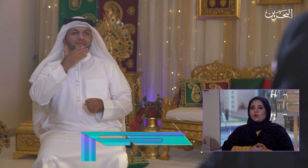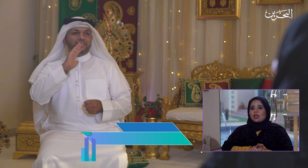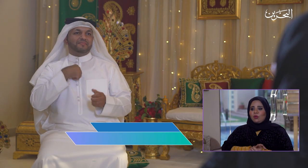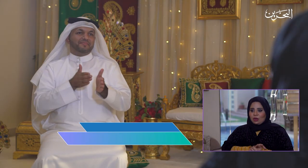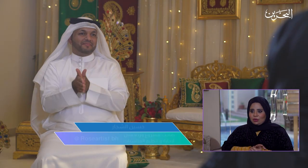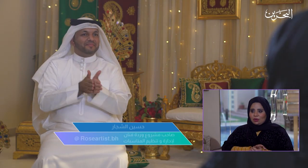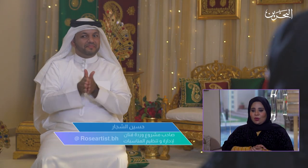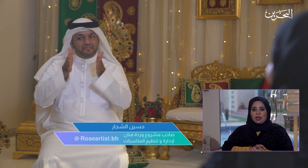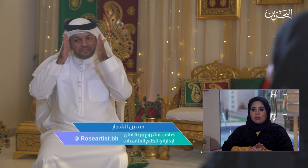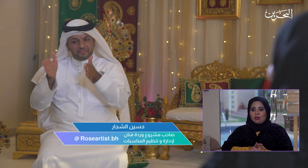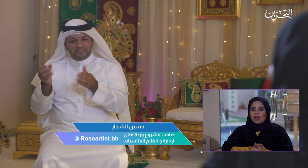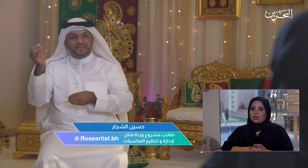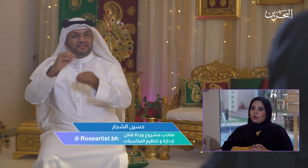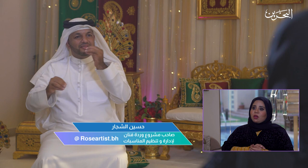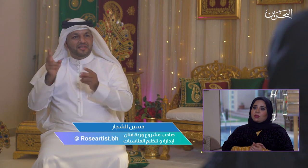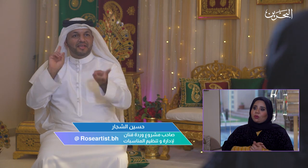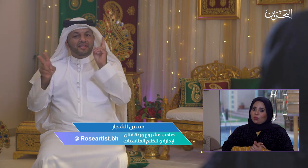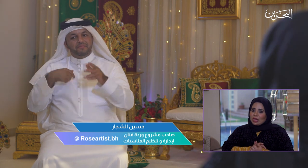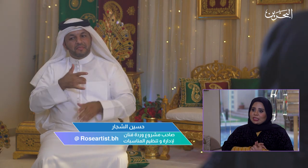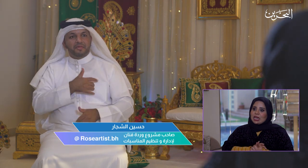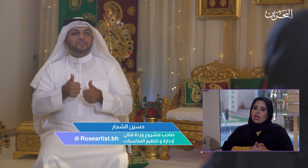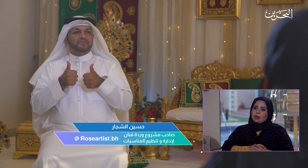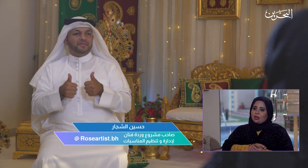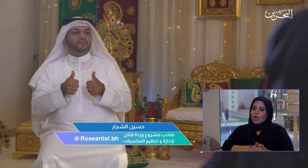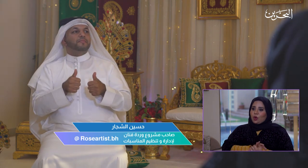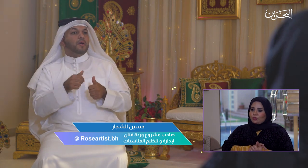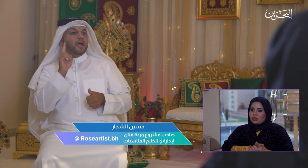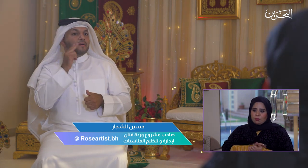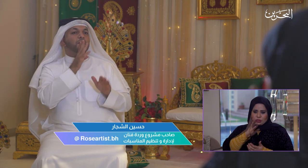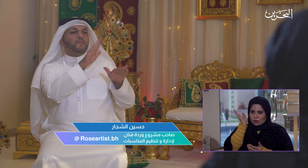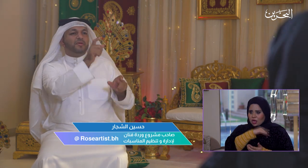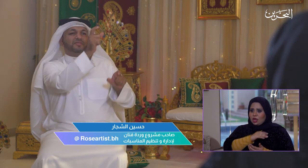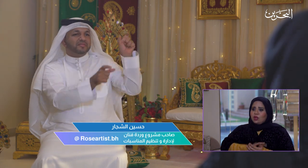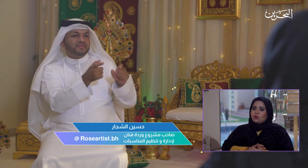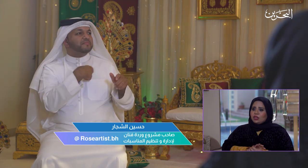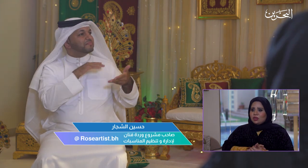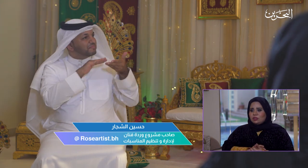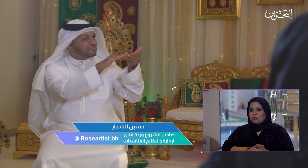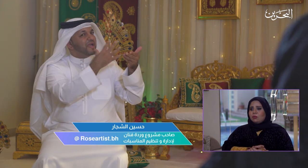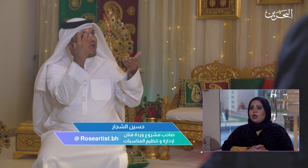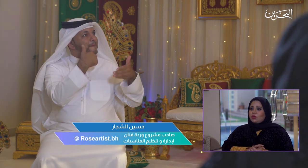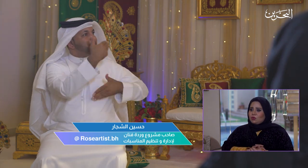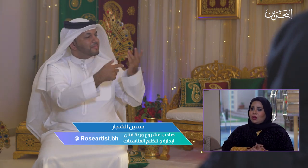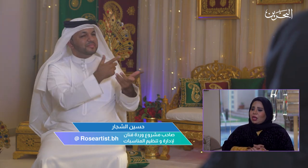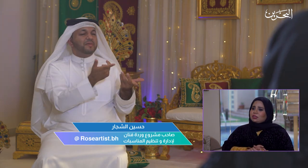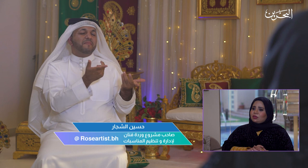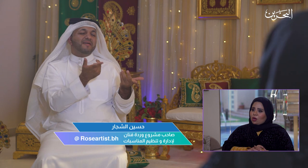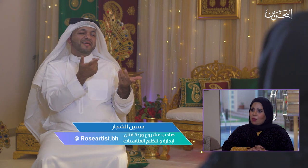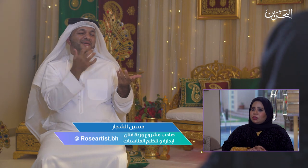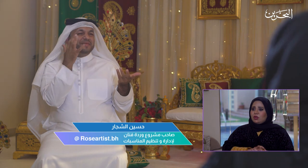يقول قو قلبك، والحمد لله يعني قو قلبك وركز على عمله وابتدى بمشروعه. يقول أشخاص الصم، يقول بالعكس هو حب